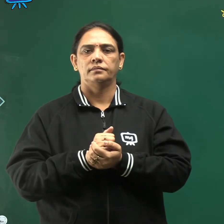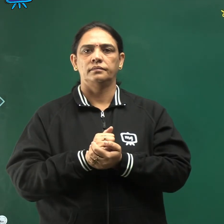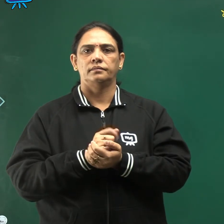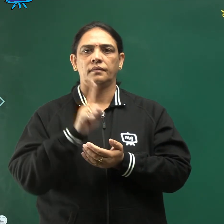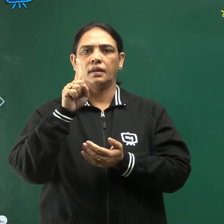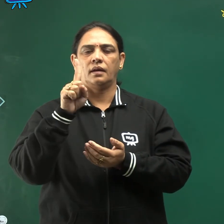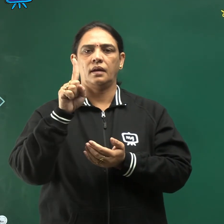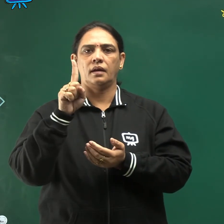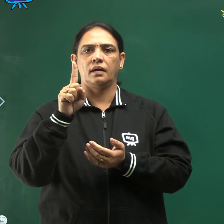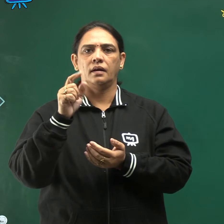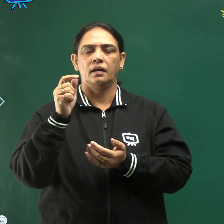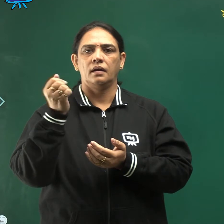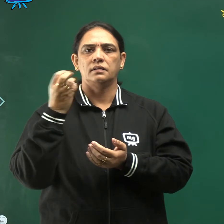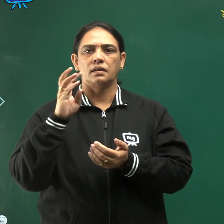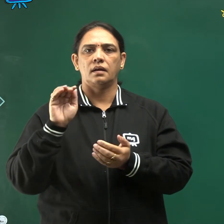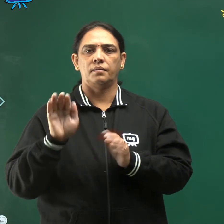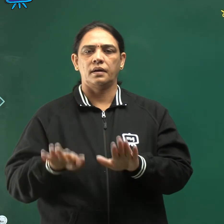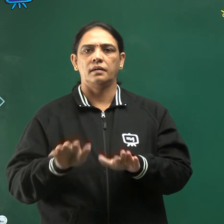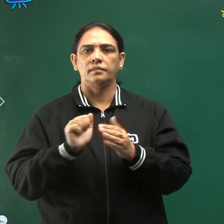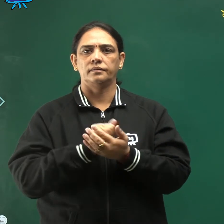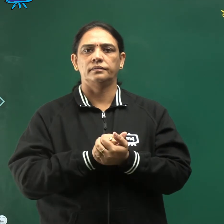एक अंक पर